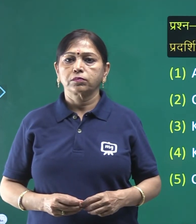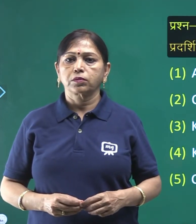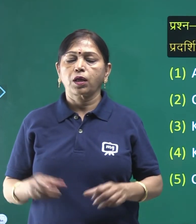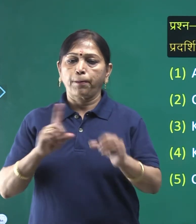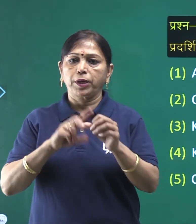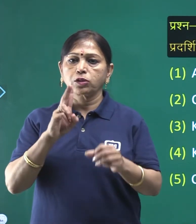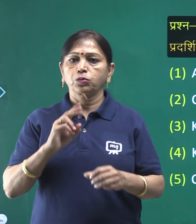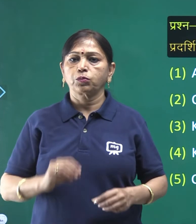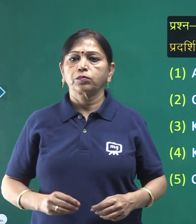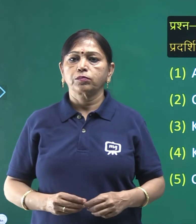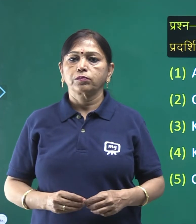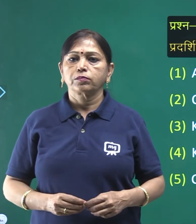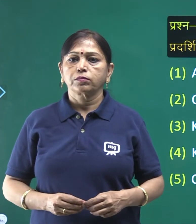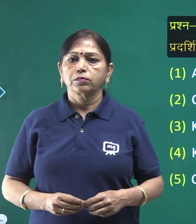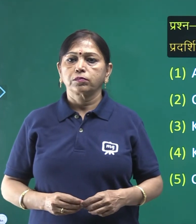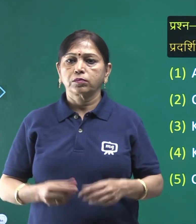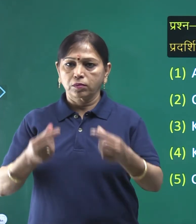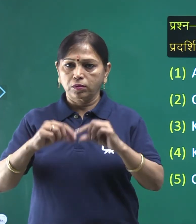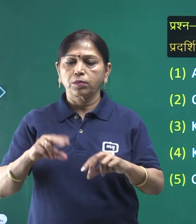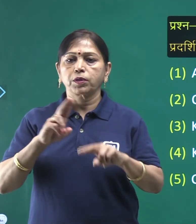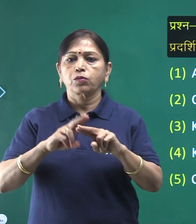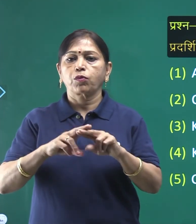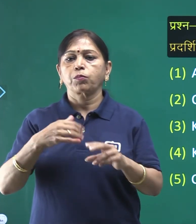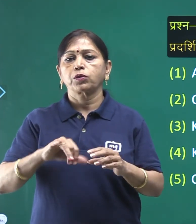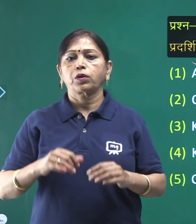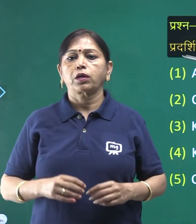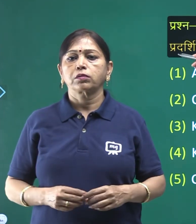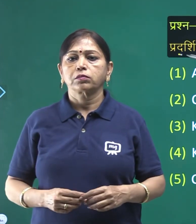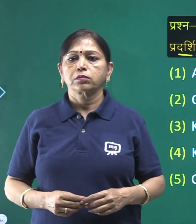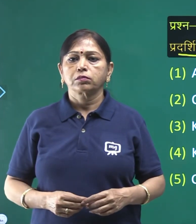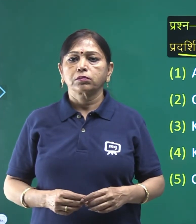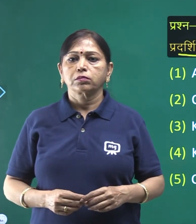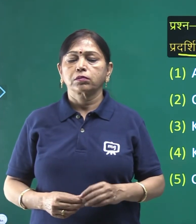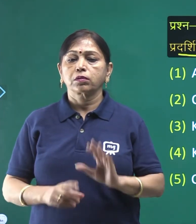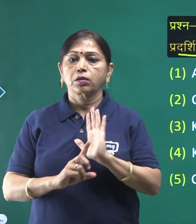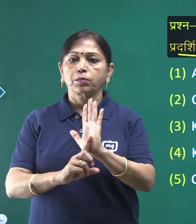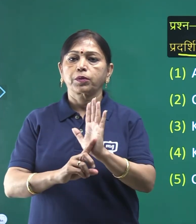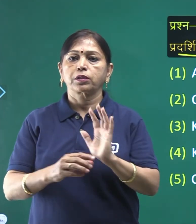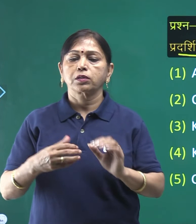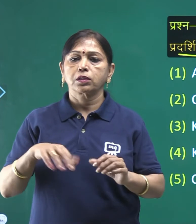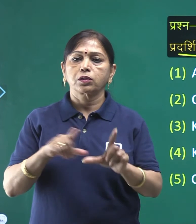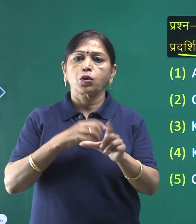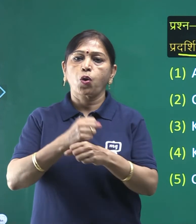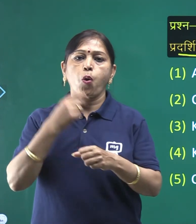प्रश्न 2, निम्नलिखित सूत्रों द्वारा प्रदर्शित यौगिकों के